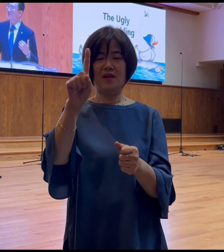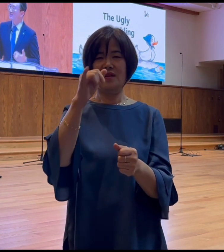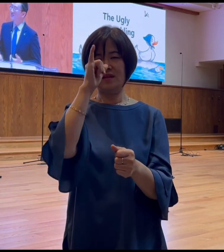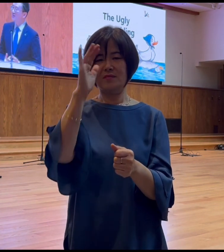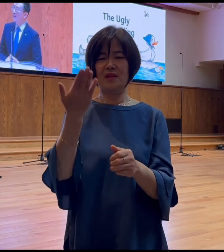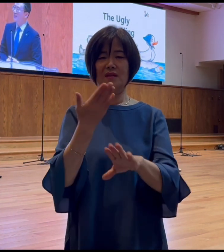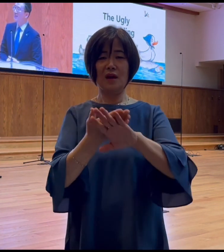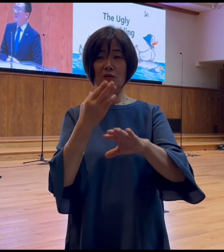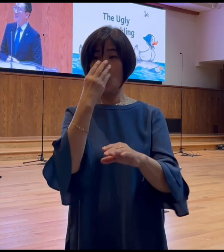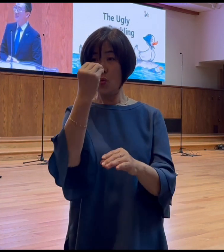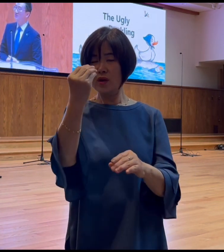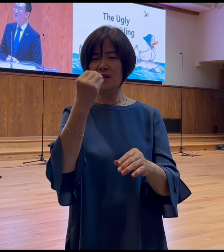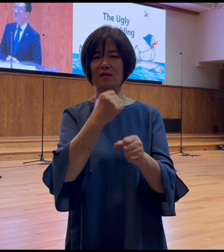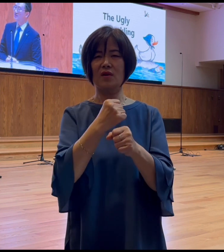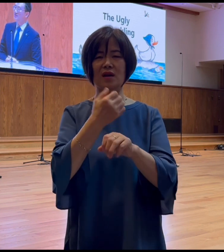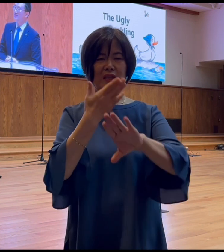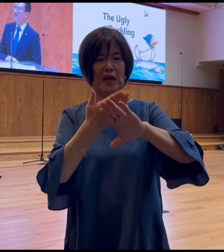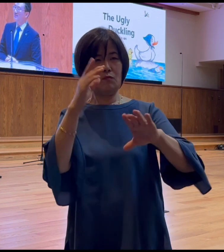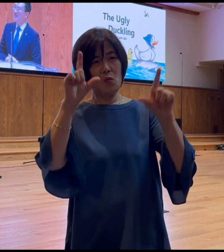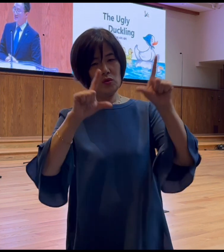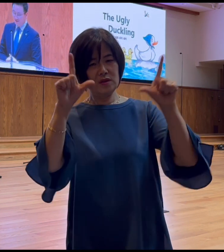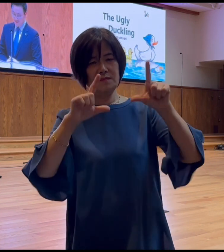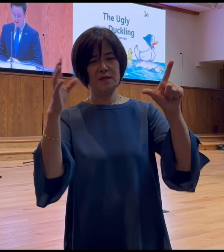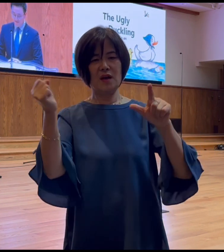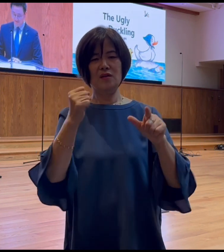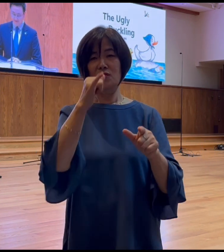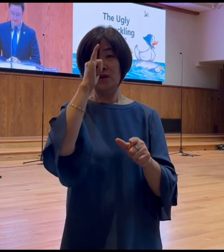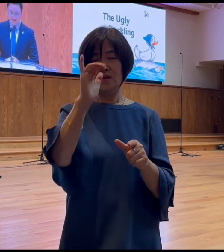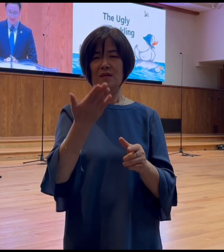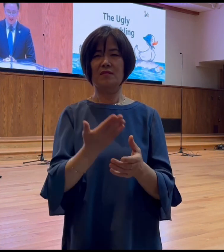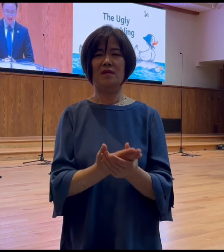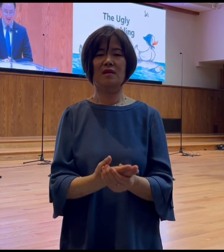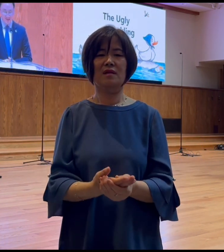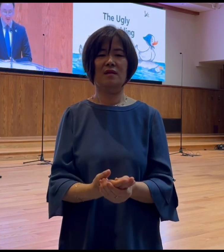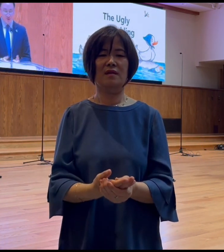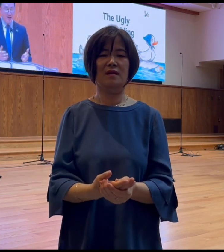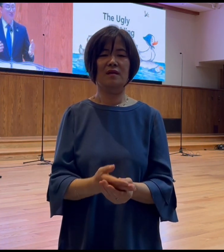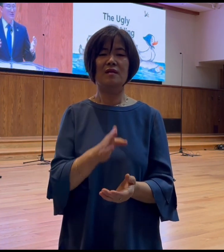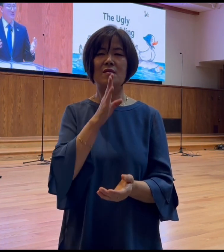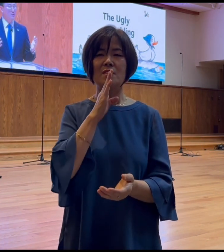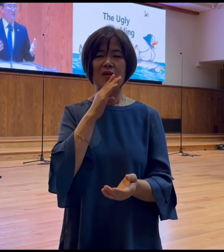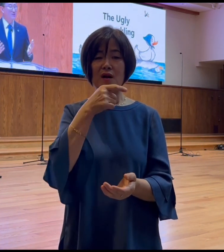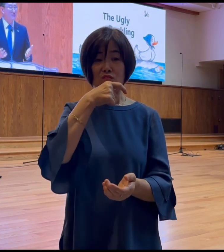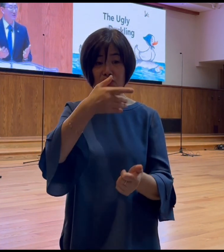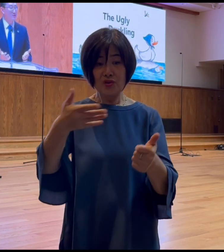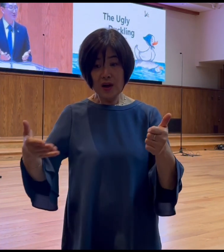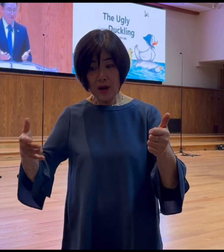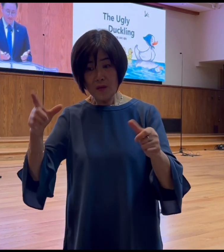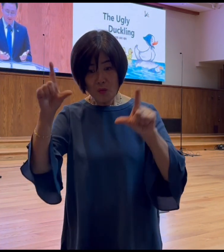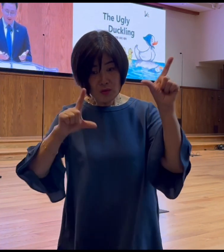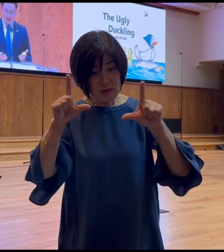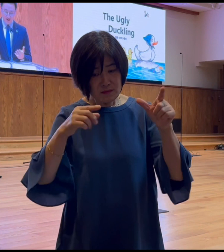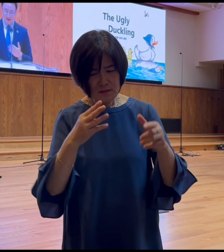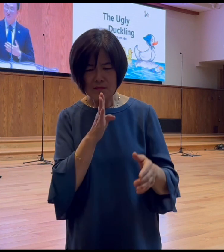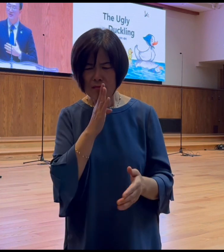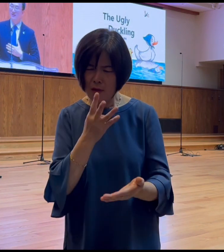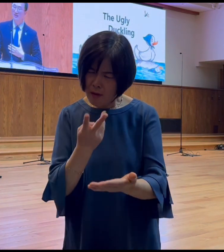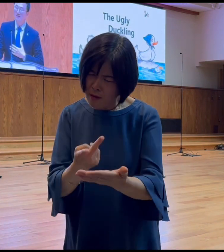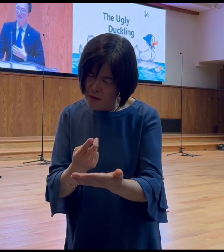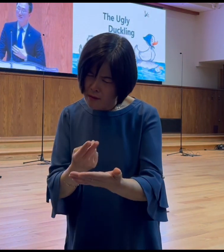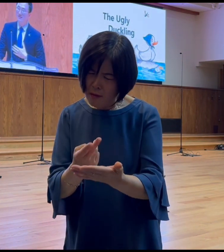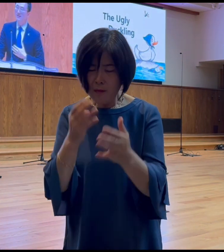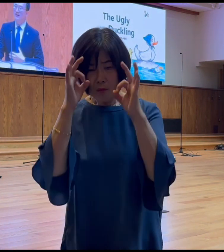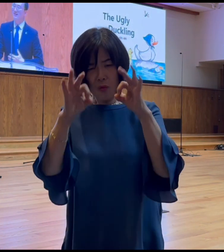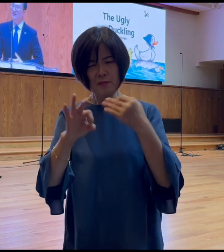다른 오리들과 다른 모습을 가졌습니다. 물가에 비친 모습만 봐도 나는 왜